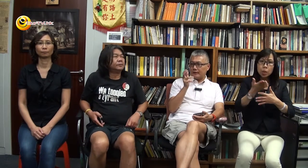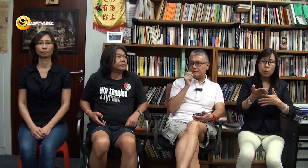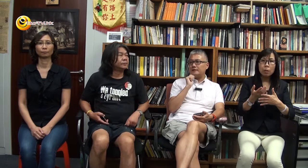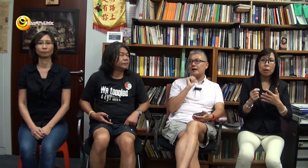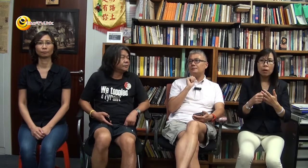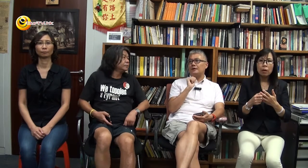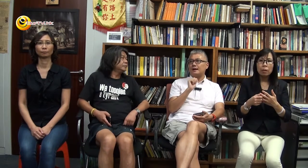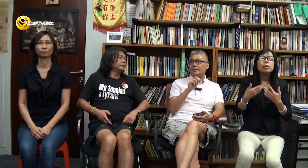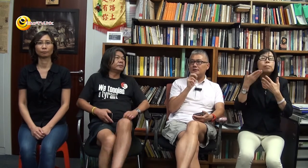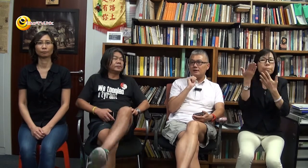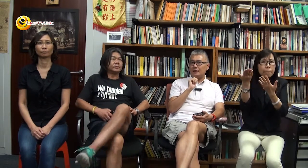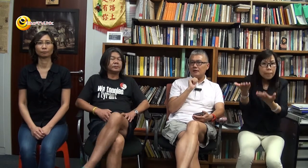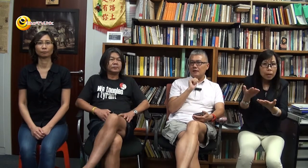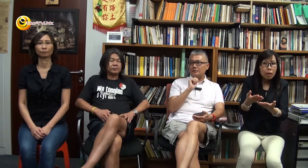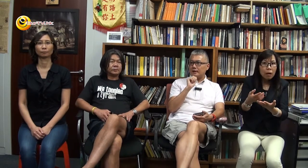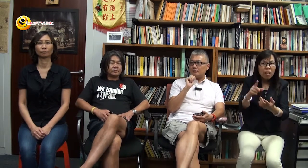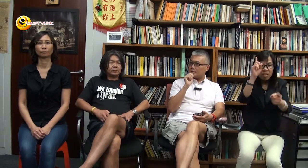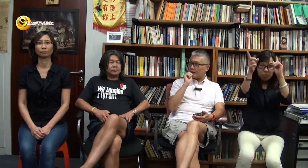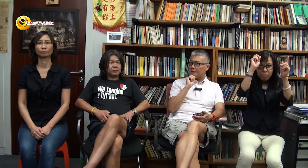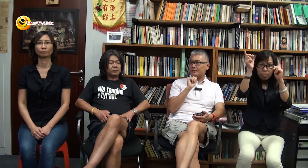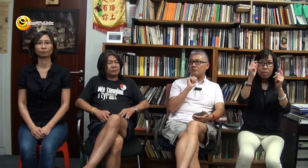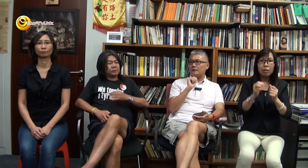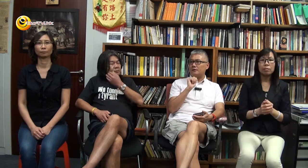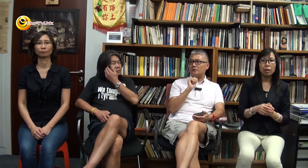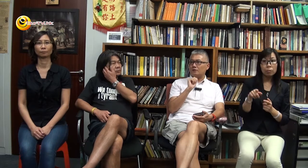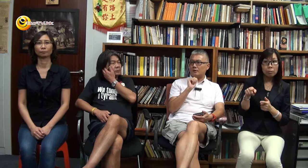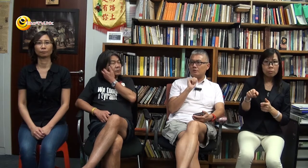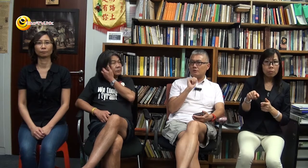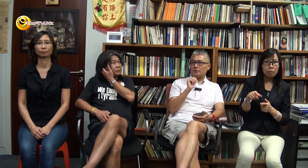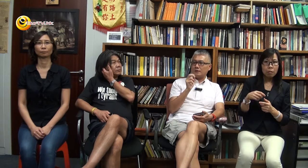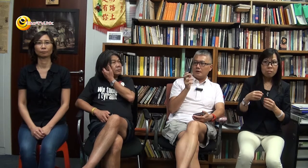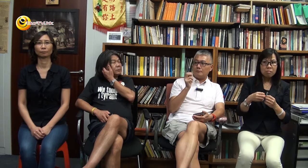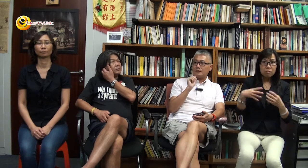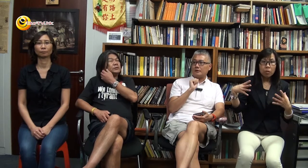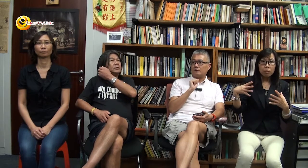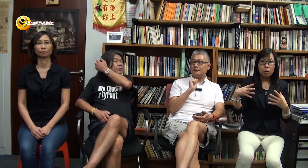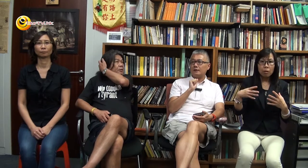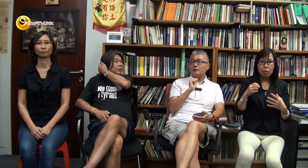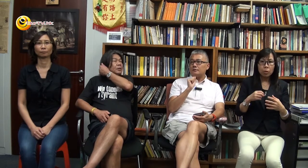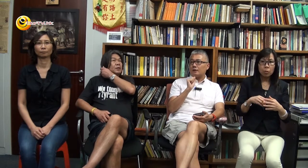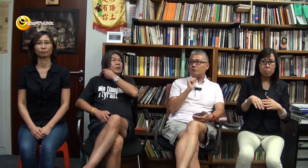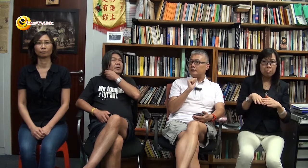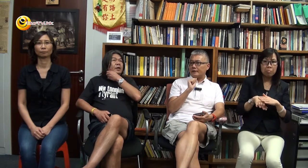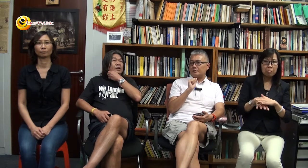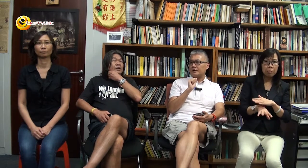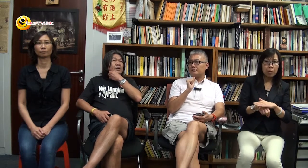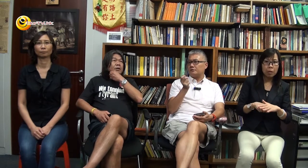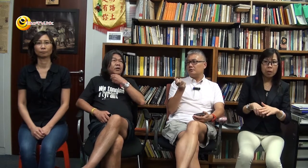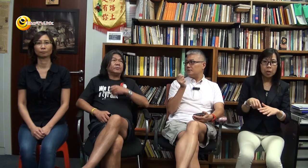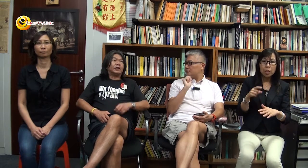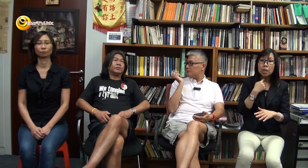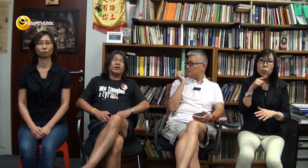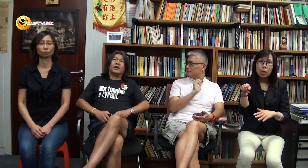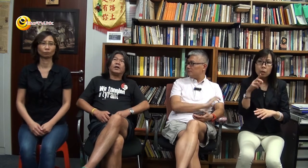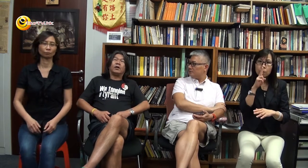就俾你發下癲啦咁樣。但係某一啲嘢咧，你太過分嘅話咧，我就會用。暗拿低嘅手法咧，就要你收聲，就